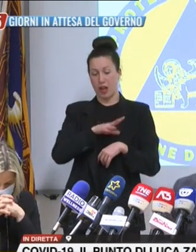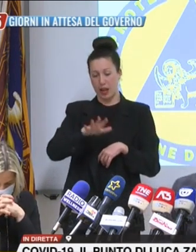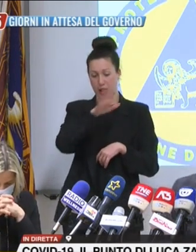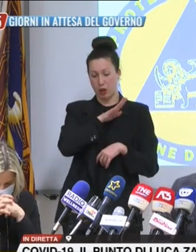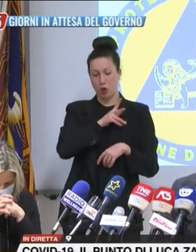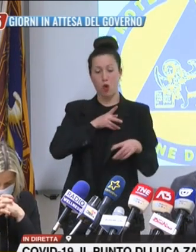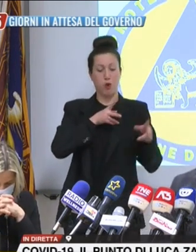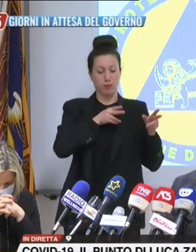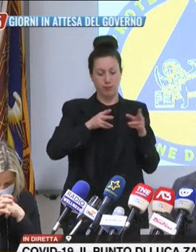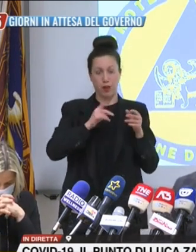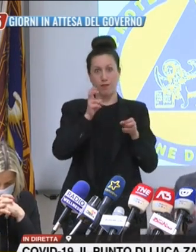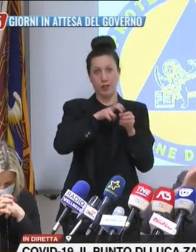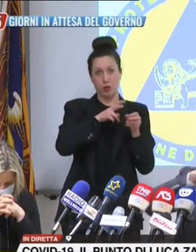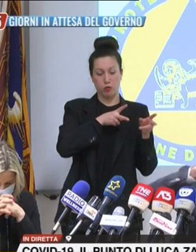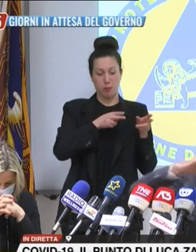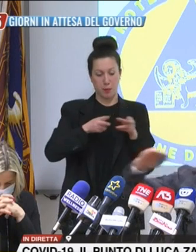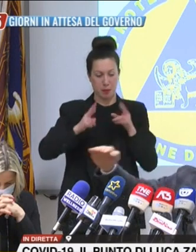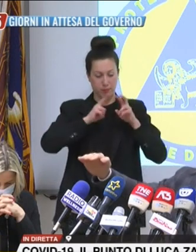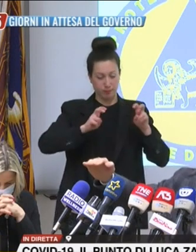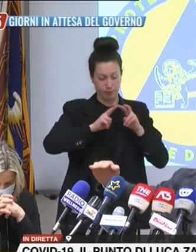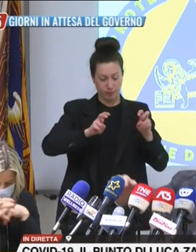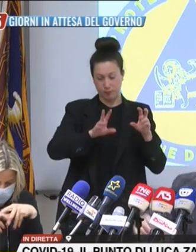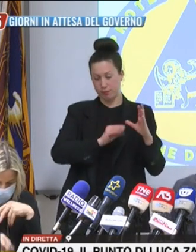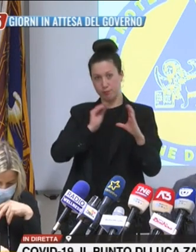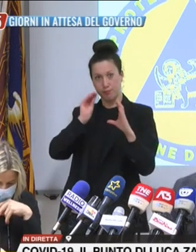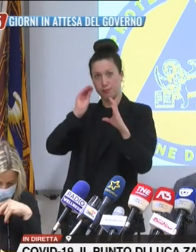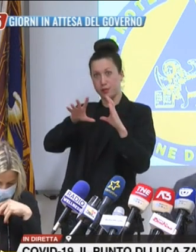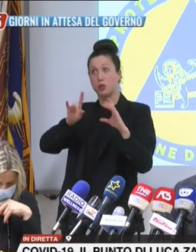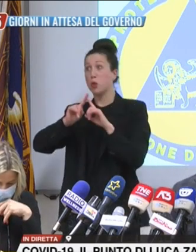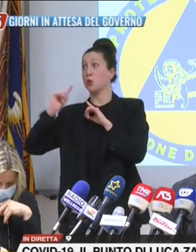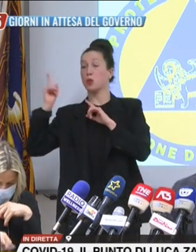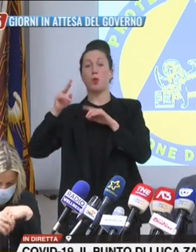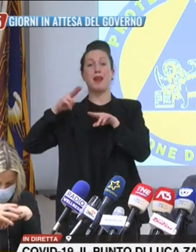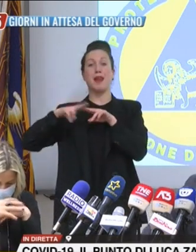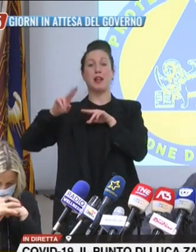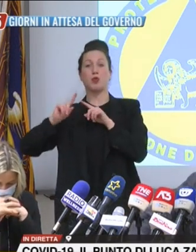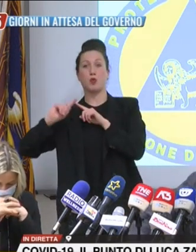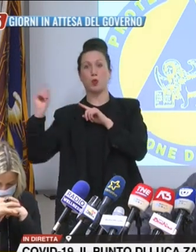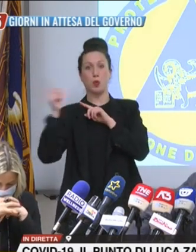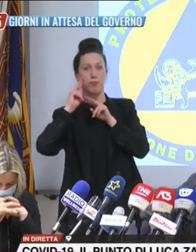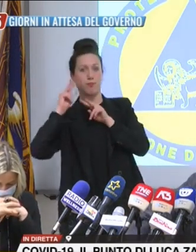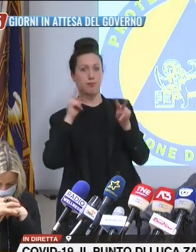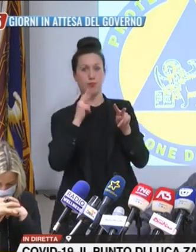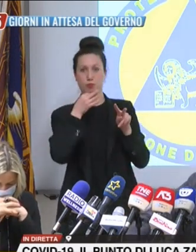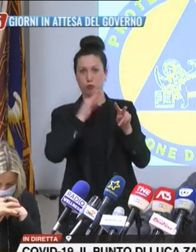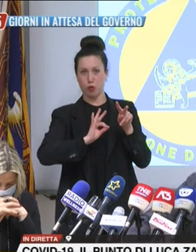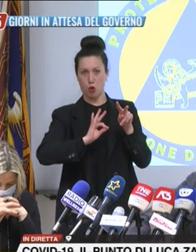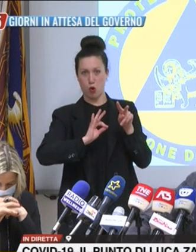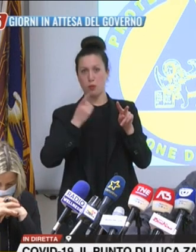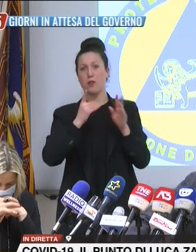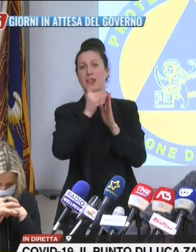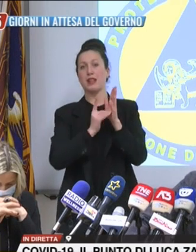c'è in giro. Quello italiano, cioè, è una piatta. Allora, delle due l'una, o non si sequenzia come dice il professor